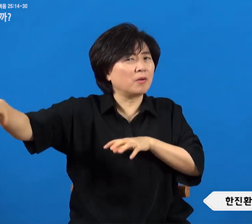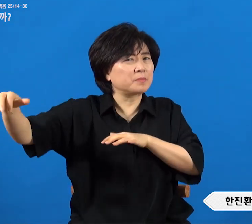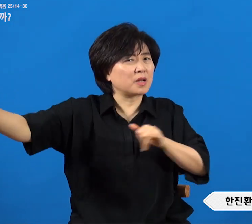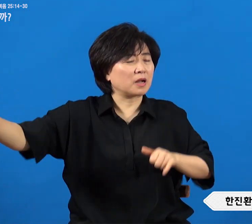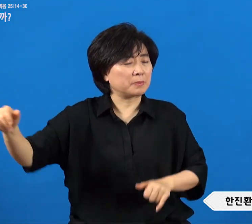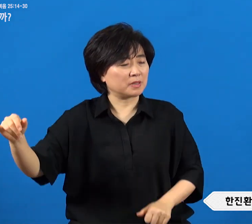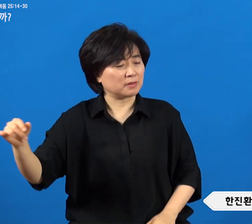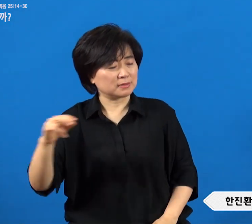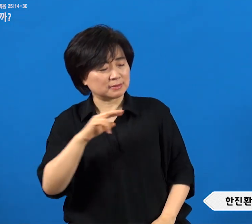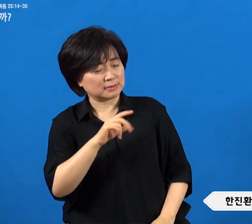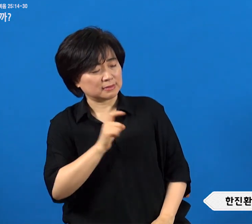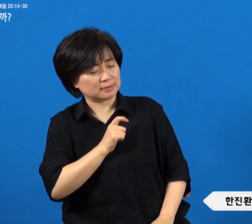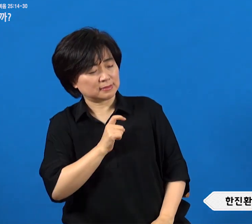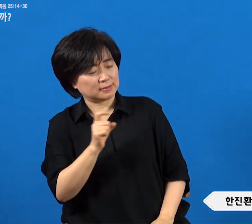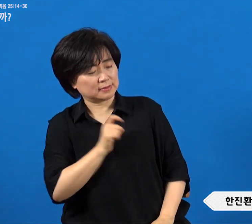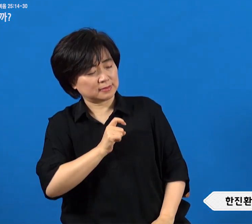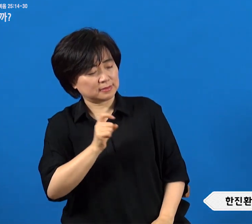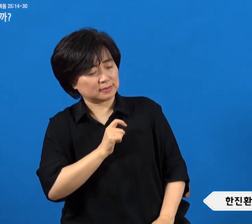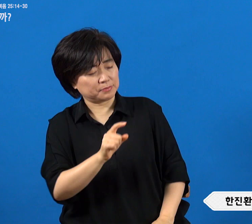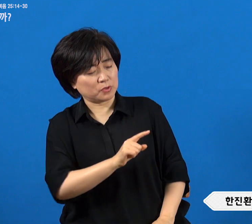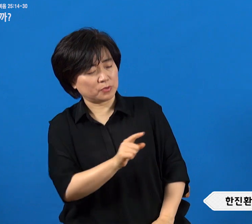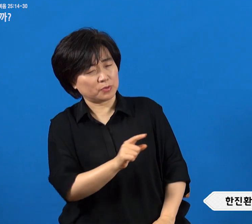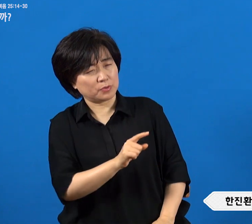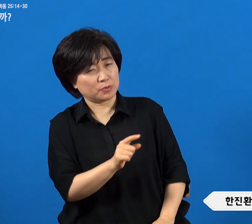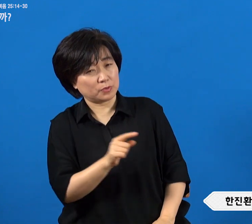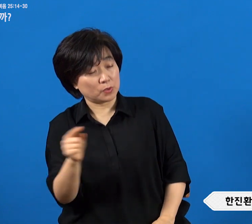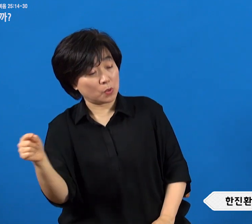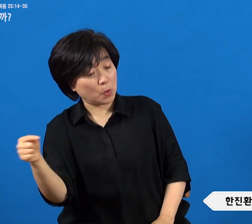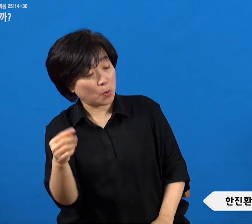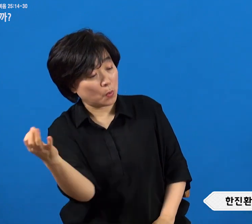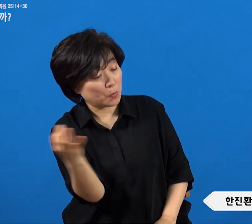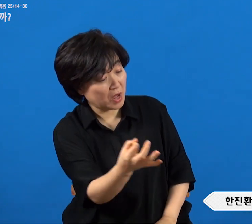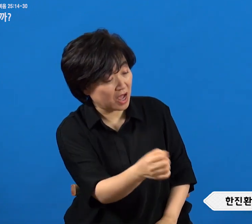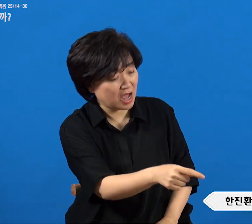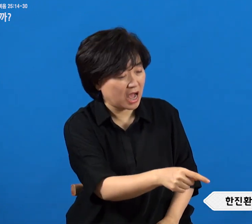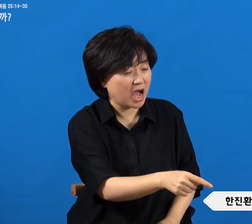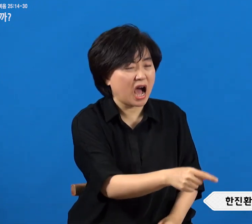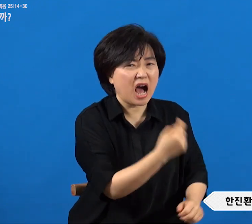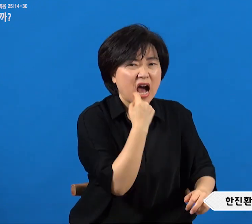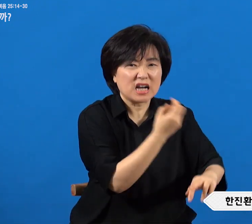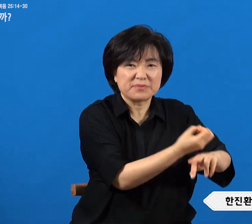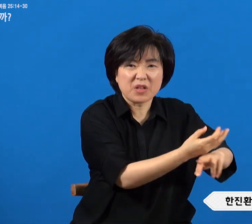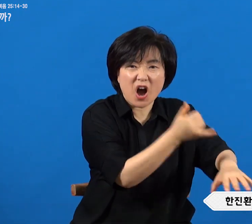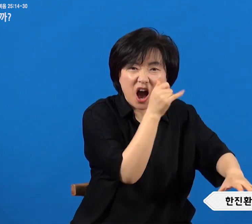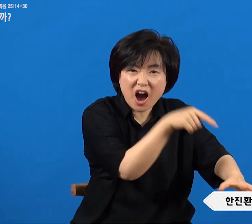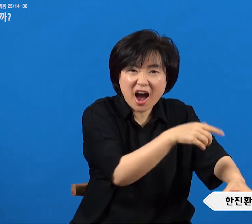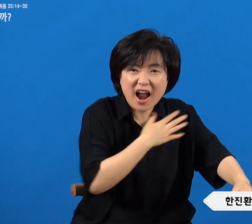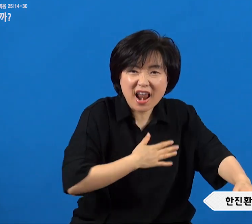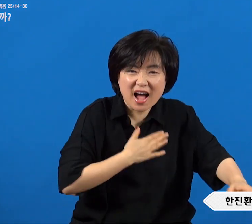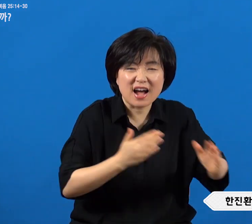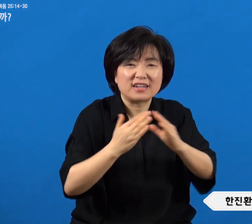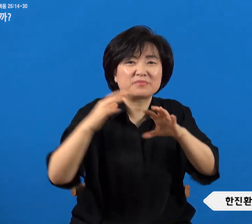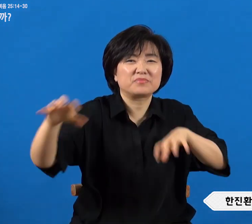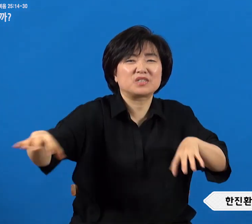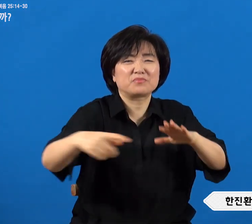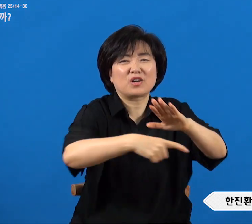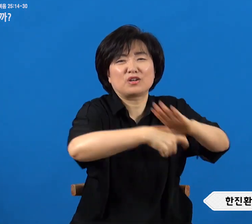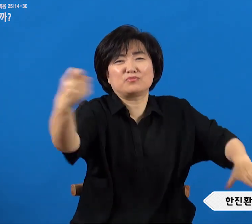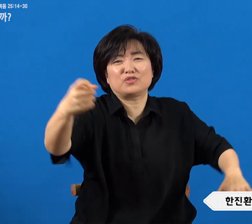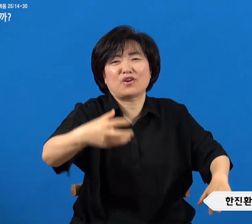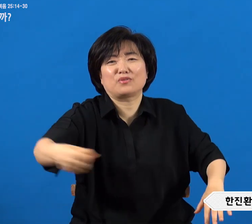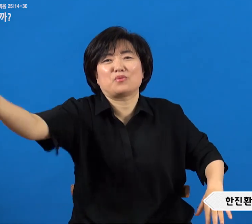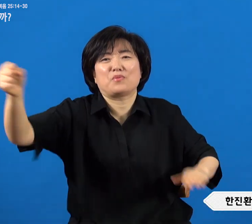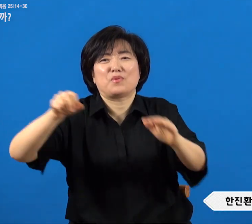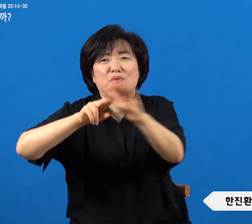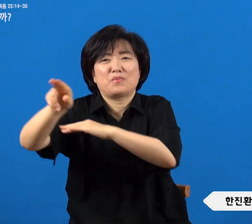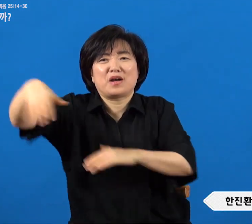금덩어리가 묻혀 있는 것을 알게 되었습니다. 밤에 금덩어리를 캐서 도망을 쳐버렸습니다. 그 다음날 구두쇠가